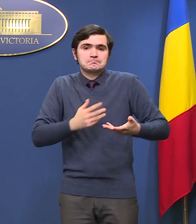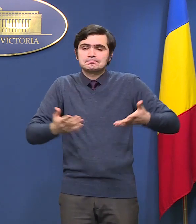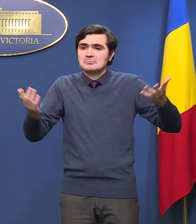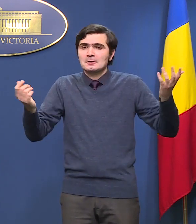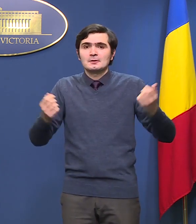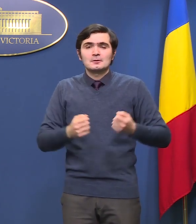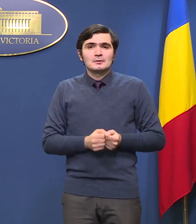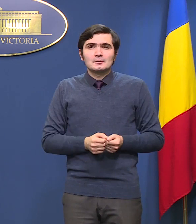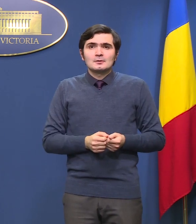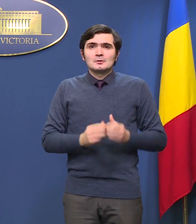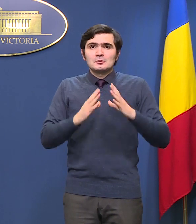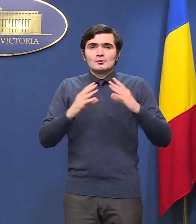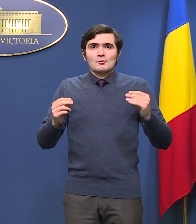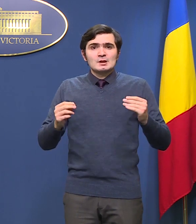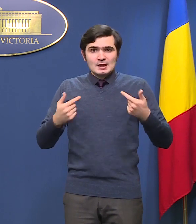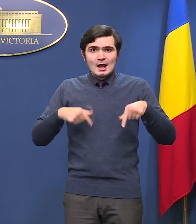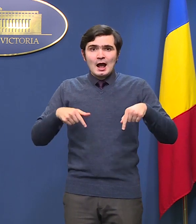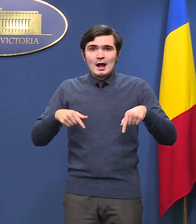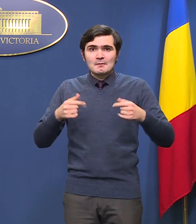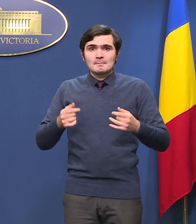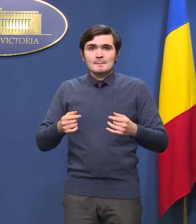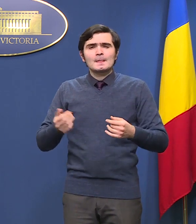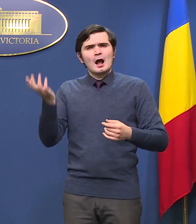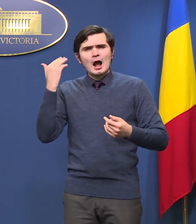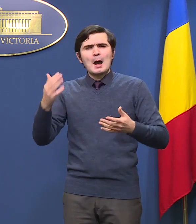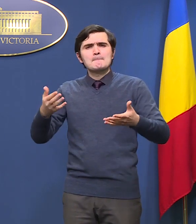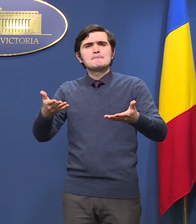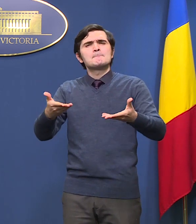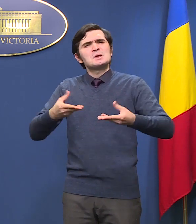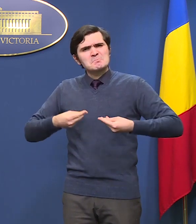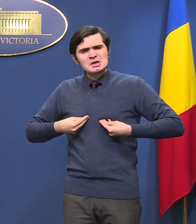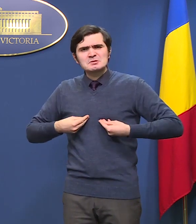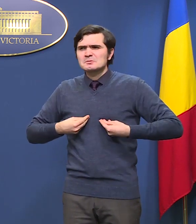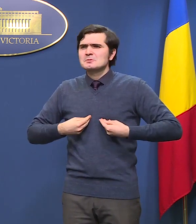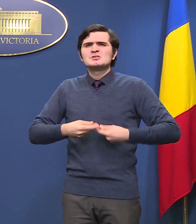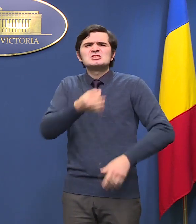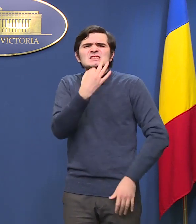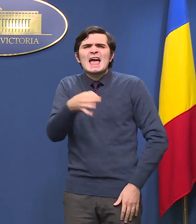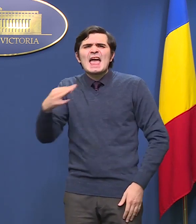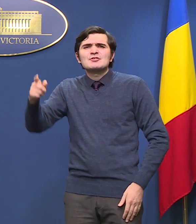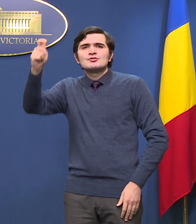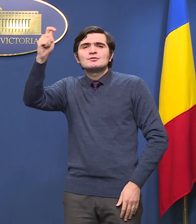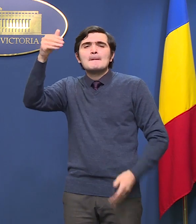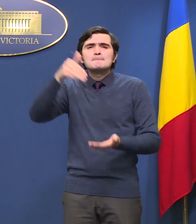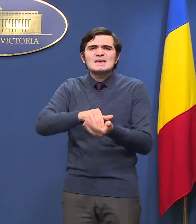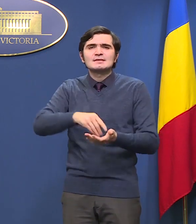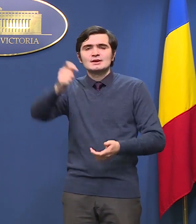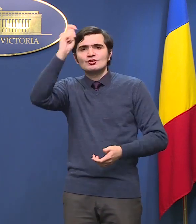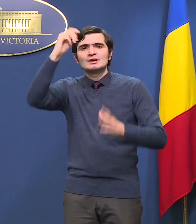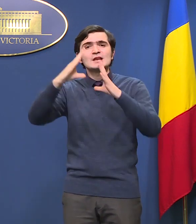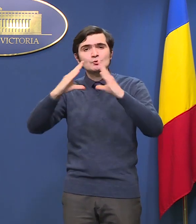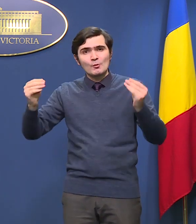a primit zeci de mii de cetățeni români care s-au întors din